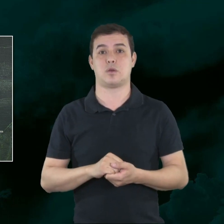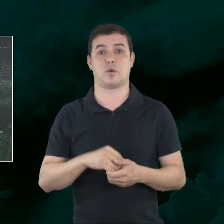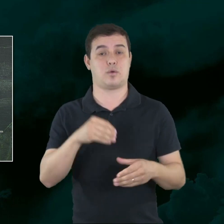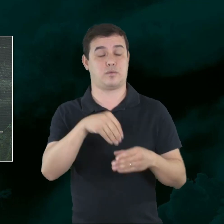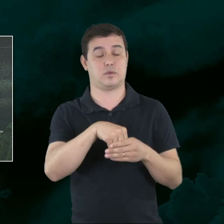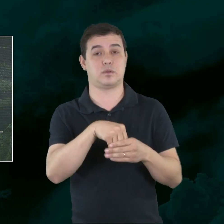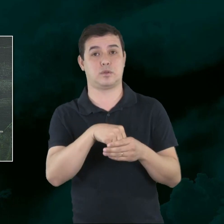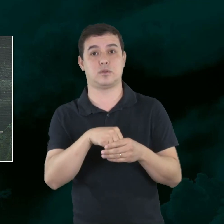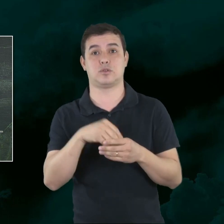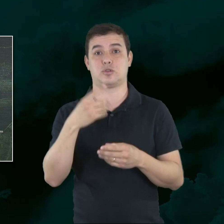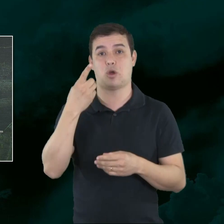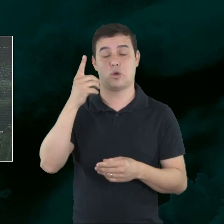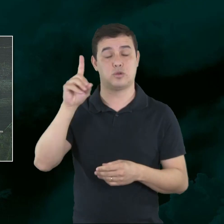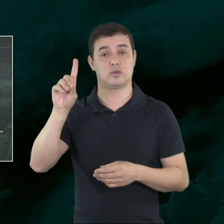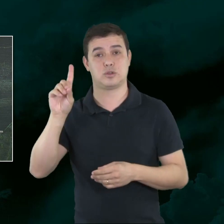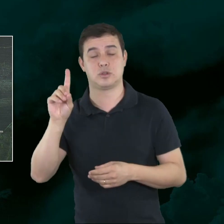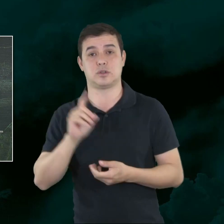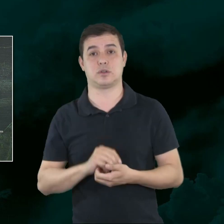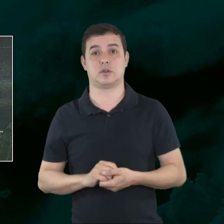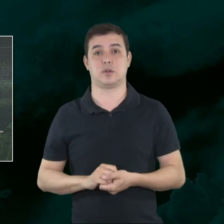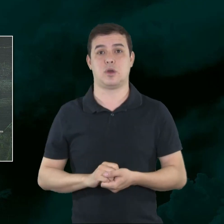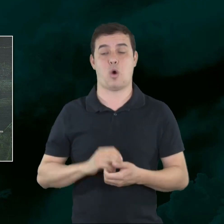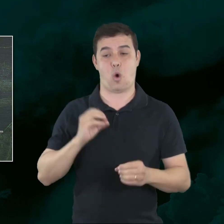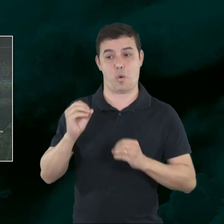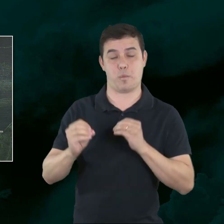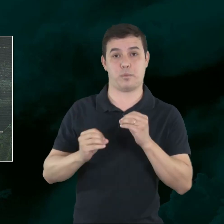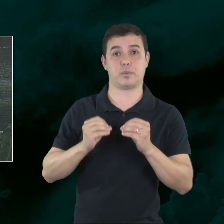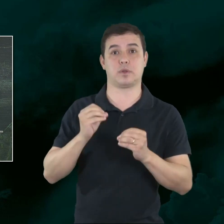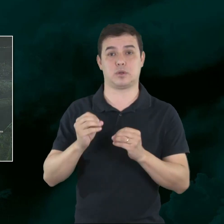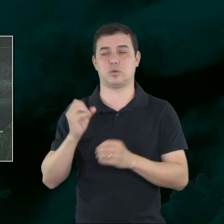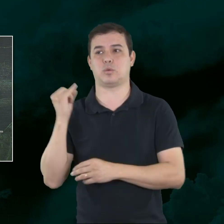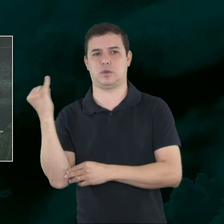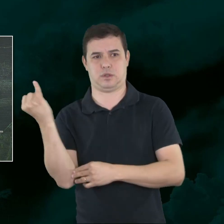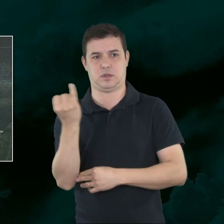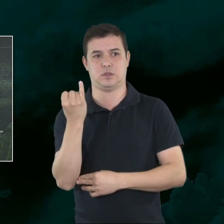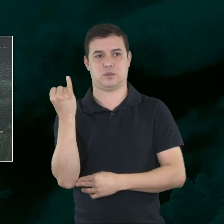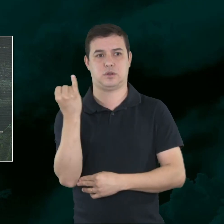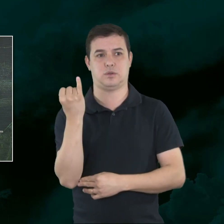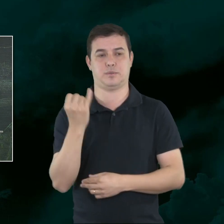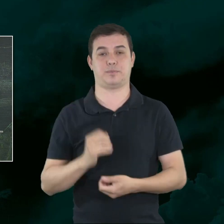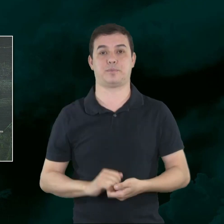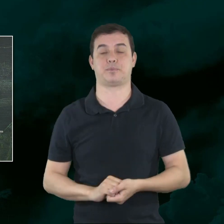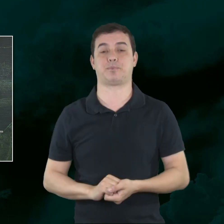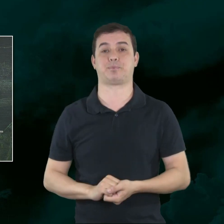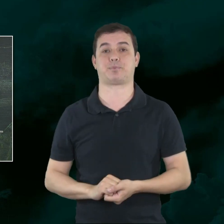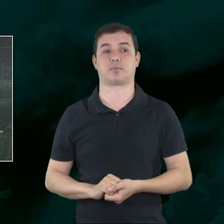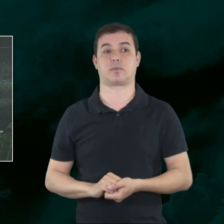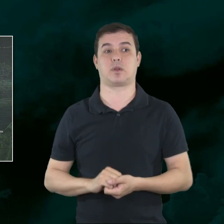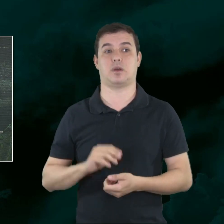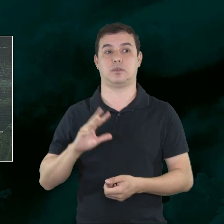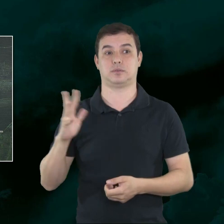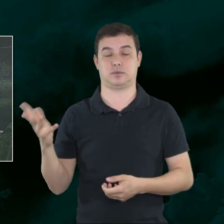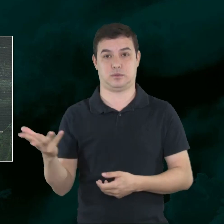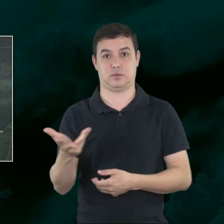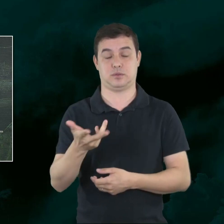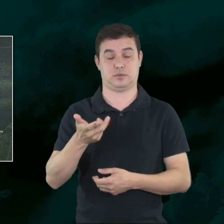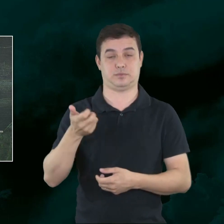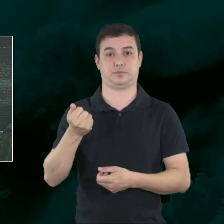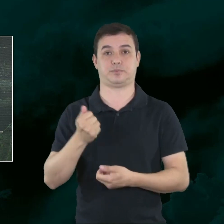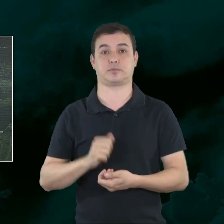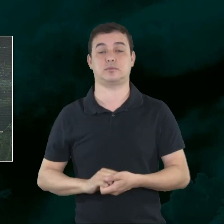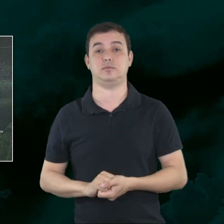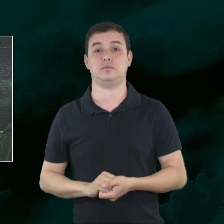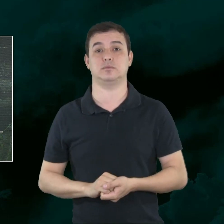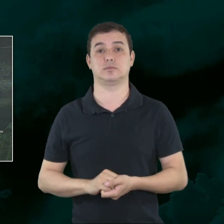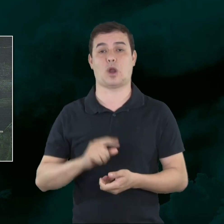Missionário Internacional. Até o dia 15 de novembro, nós esperamos ter um volume de R$1